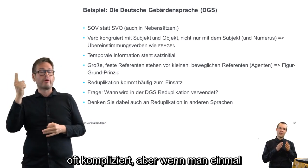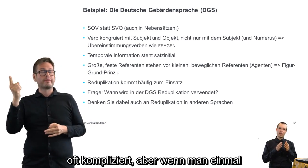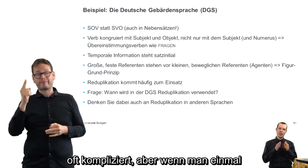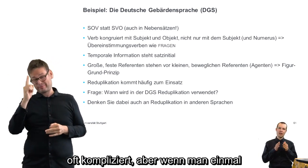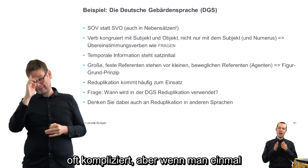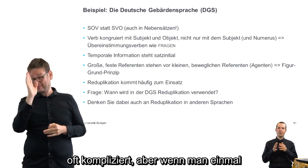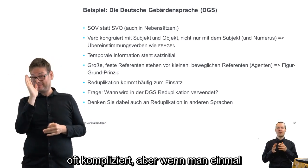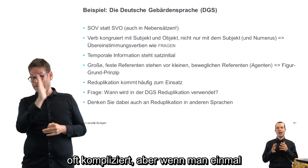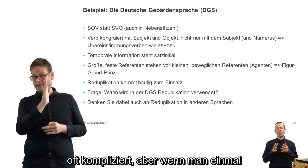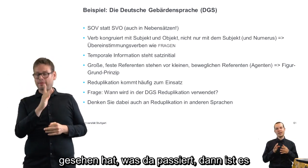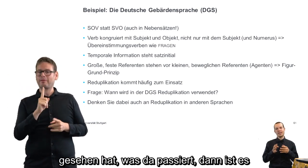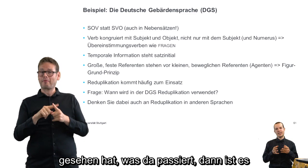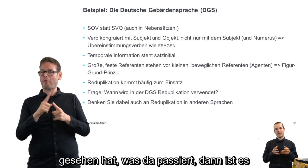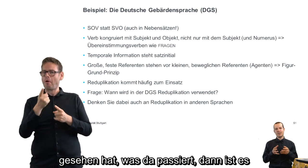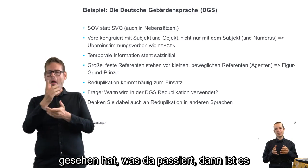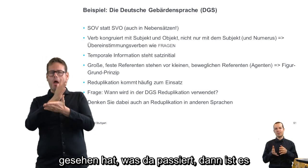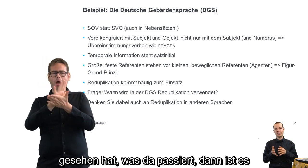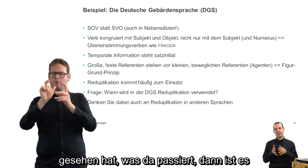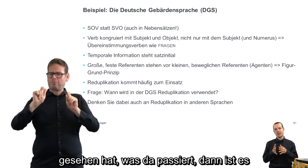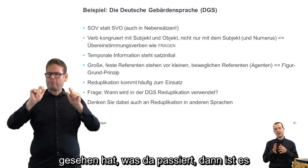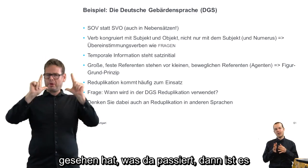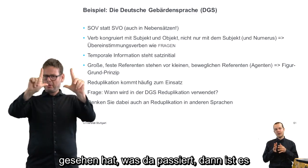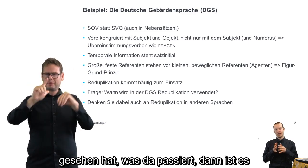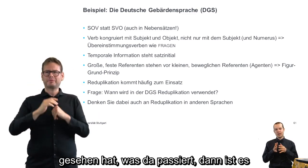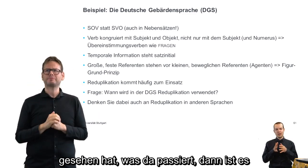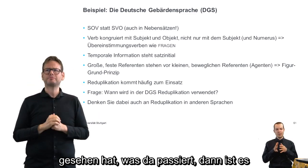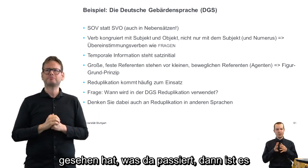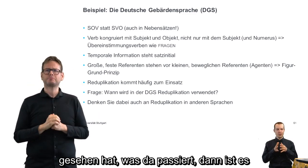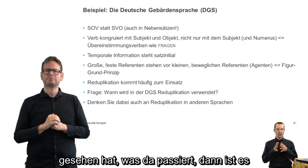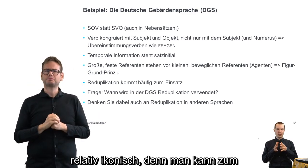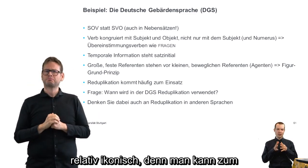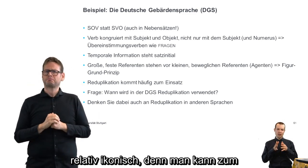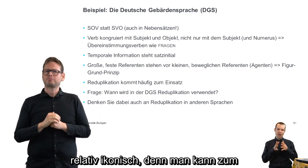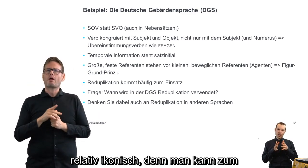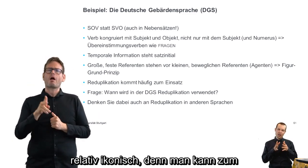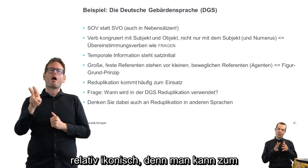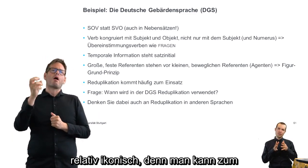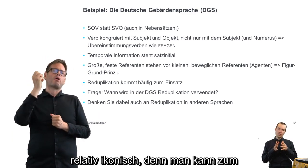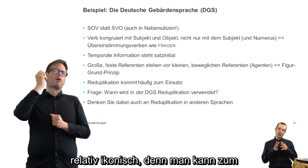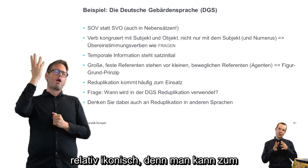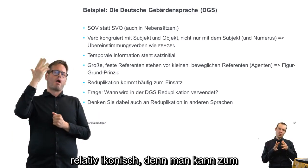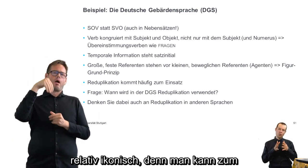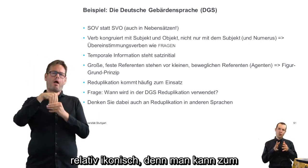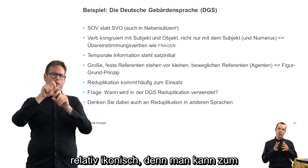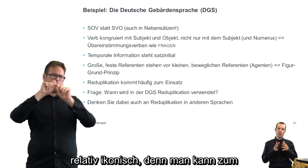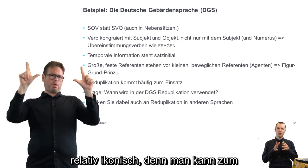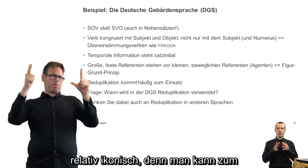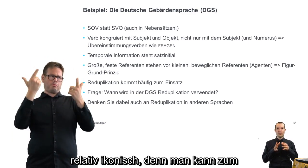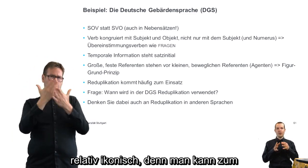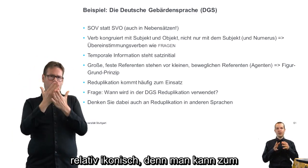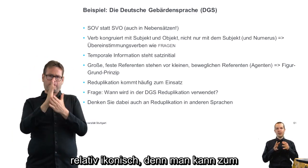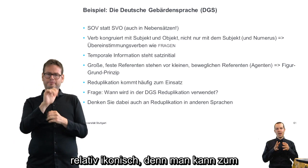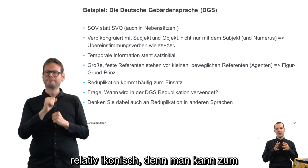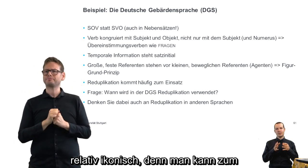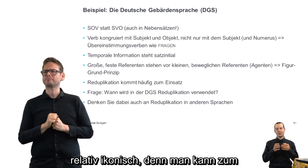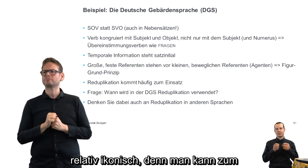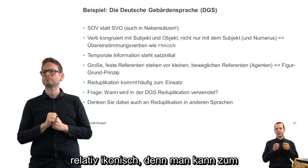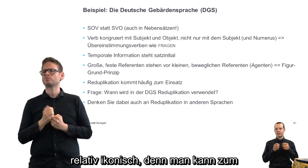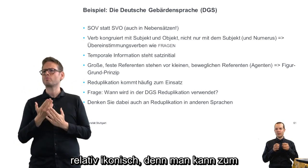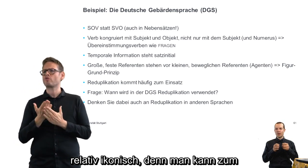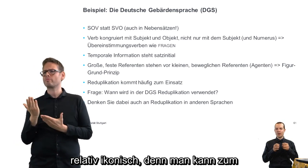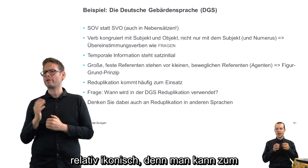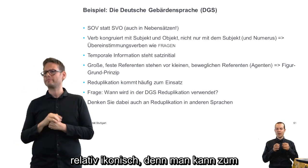oft kompliziert aber wenn man einmal gesehen hat was da passiert dann ist das relativ ikonisch denn